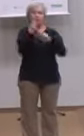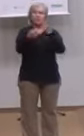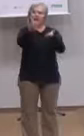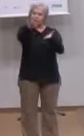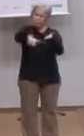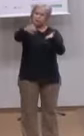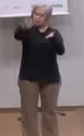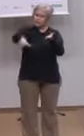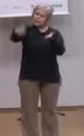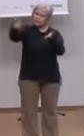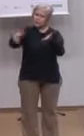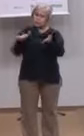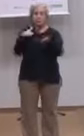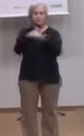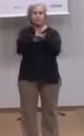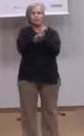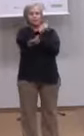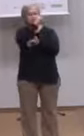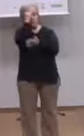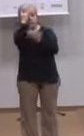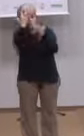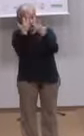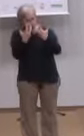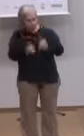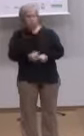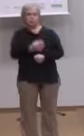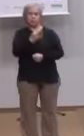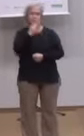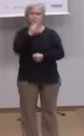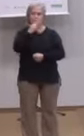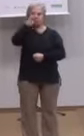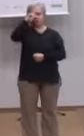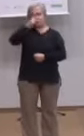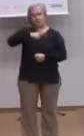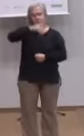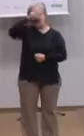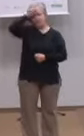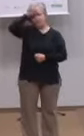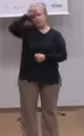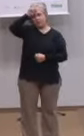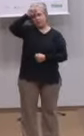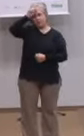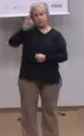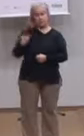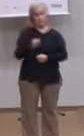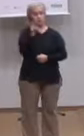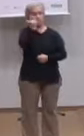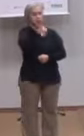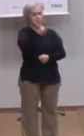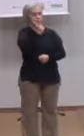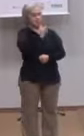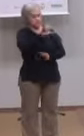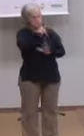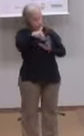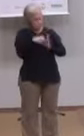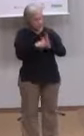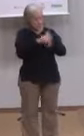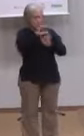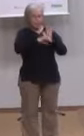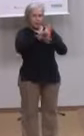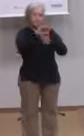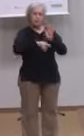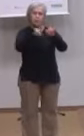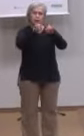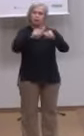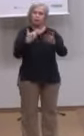de novo, até que as pessoas se apropriem disso. É importante que a gente consiga colocar nos currículos